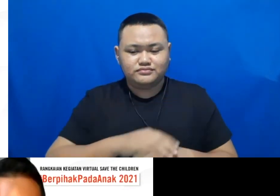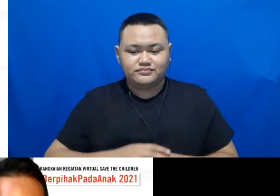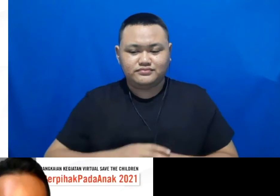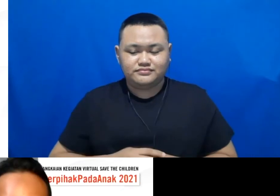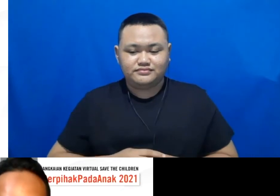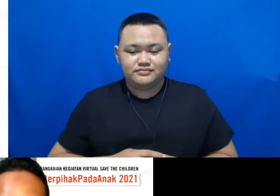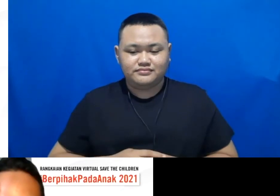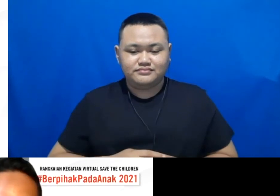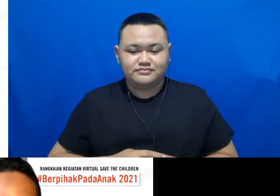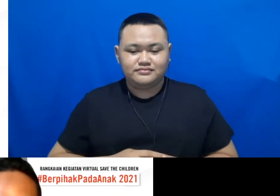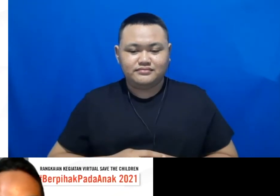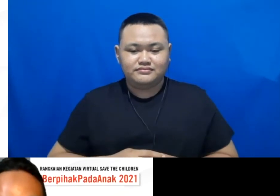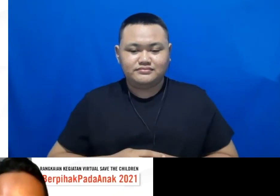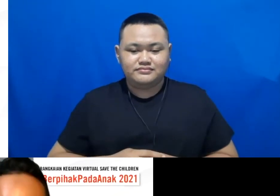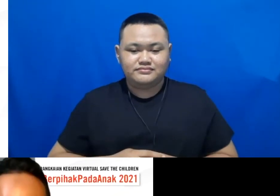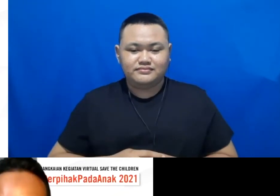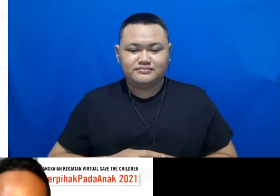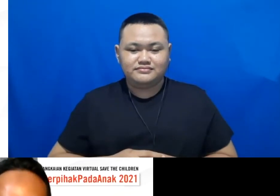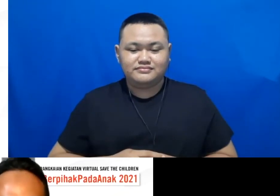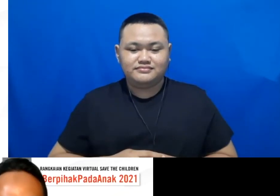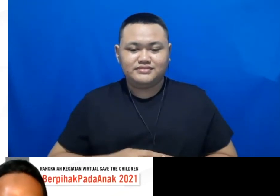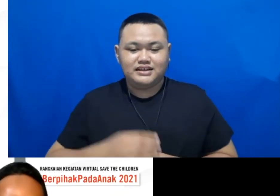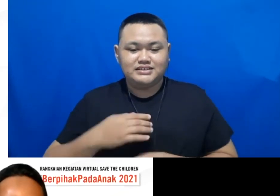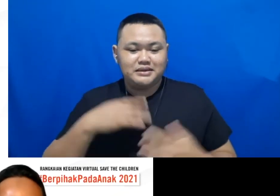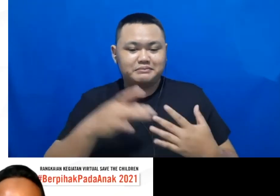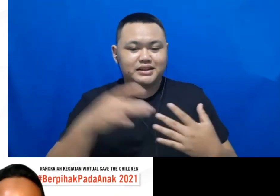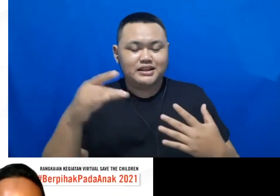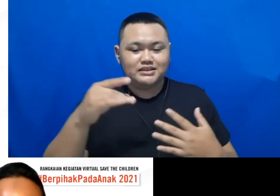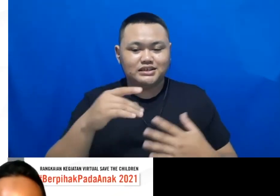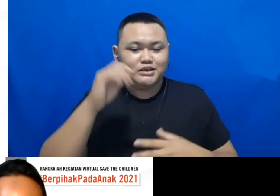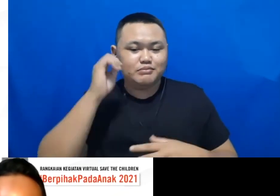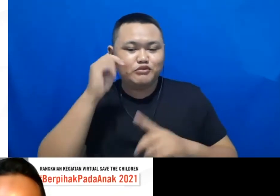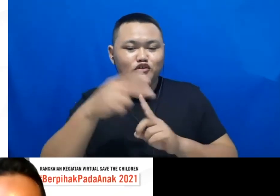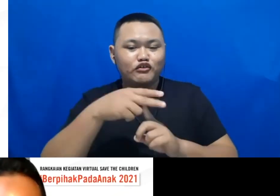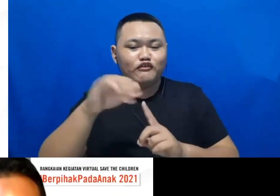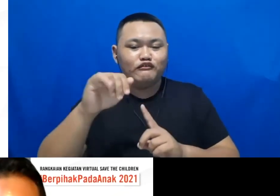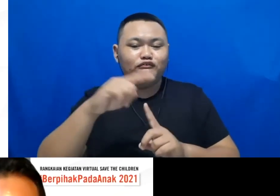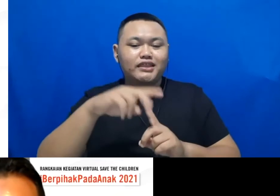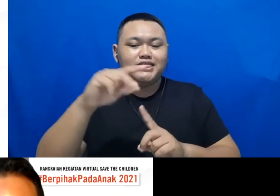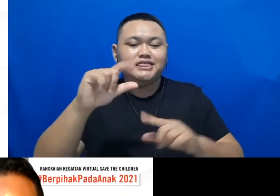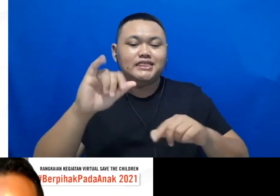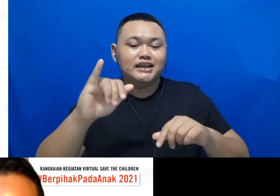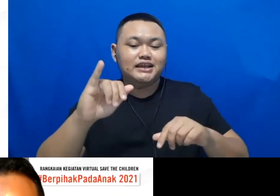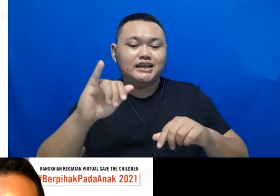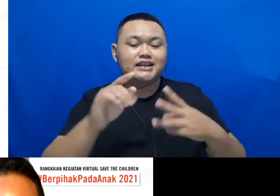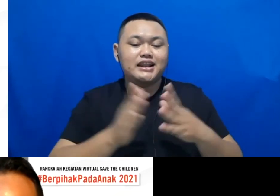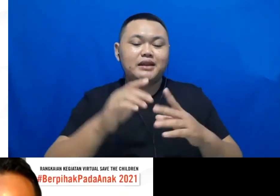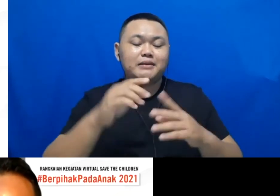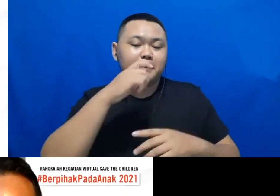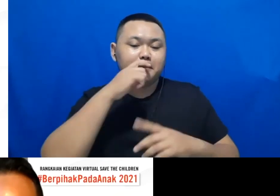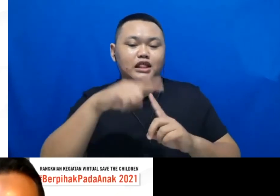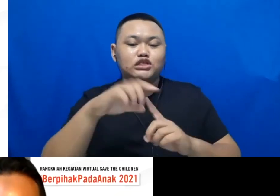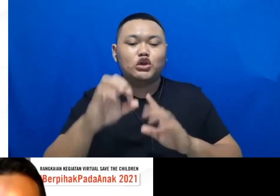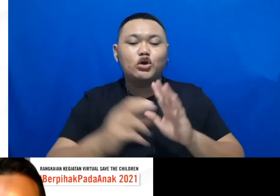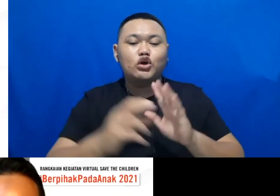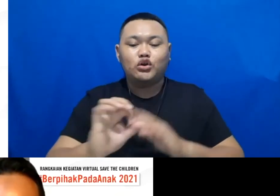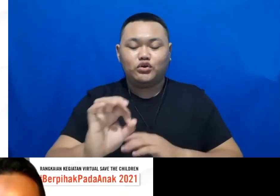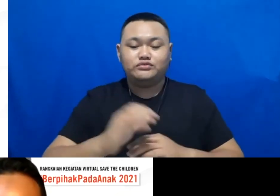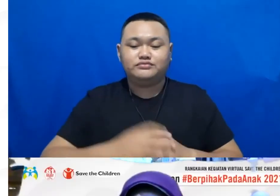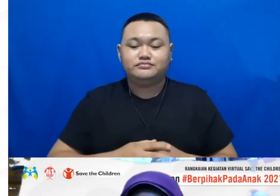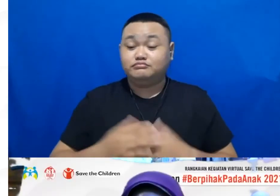di dalam pelaksanaan pendidikan responsif gender. Nah, dalam konteks pendidikan ini khususnya